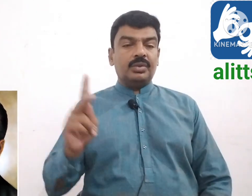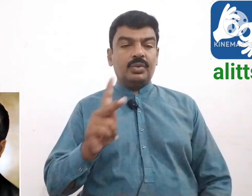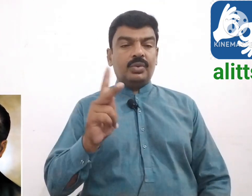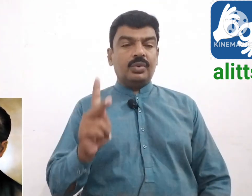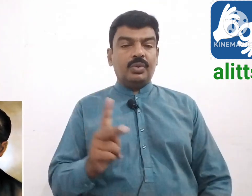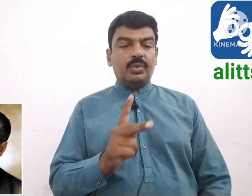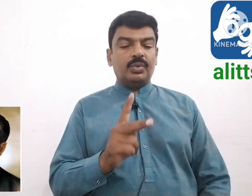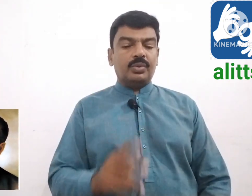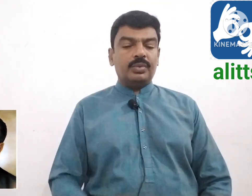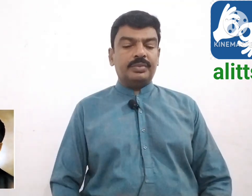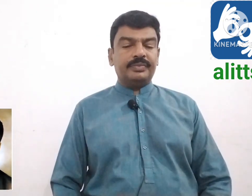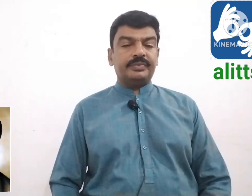को